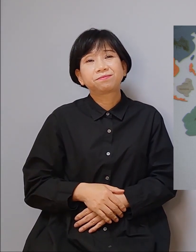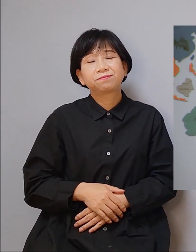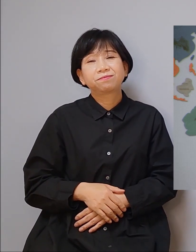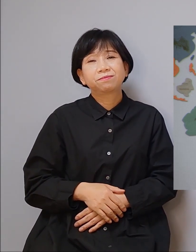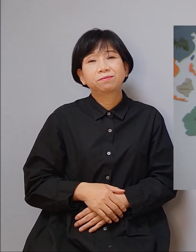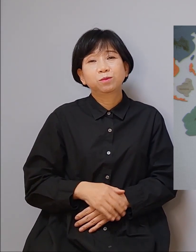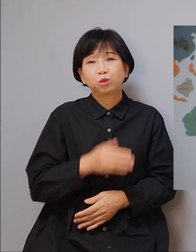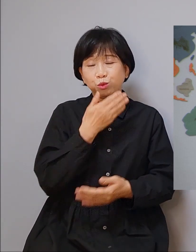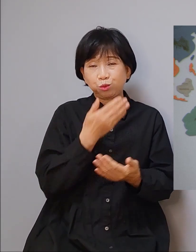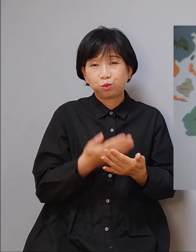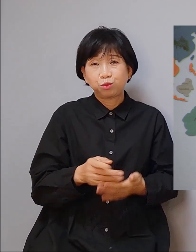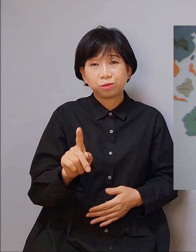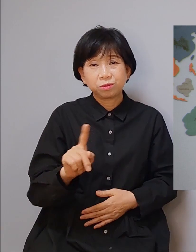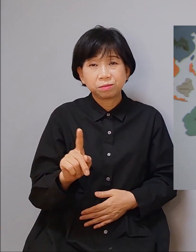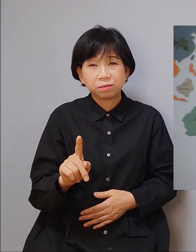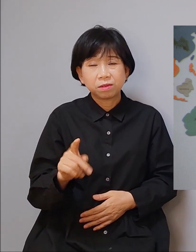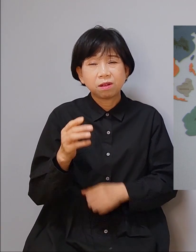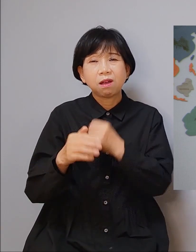주셔야 돼요.